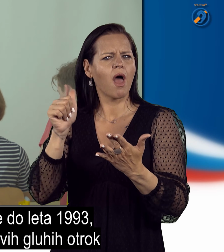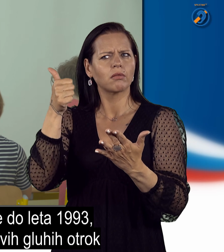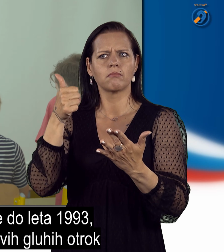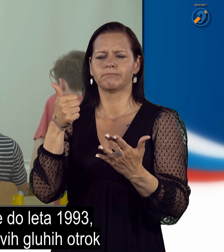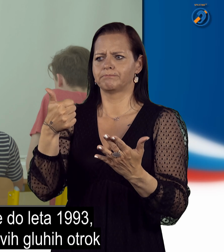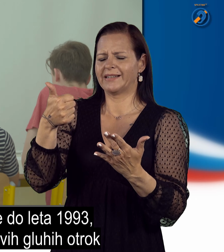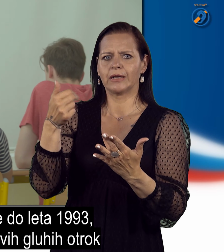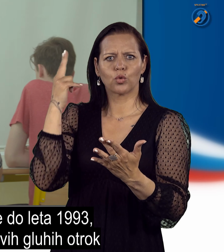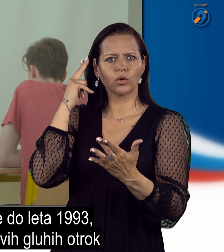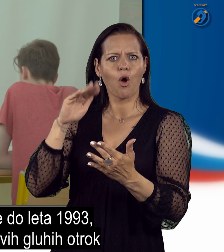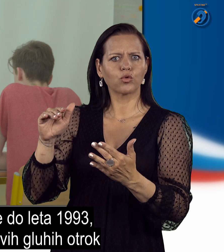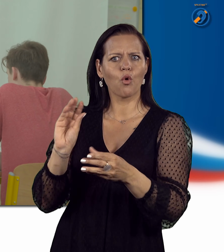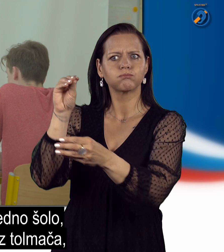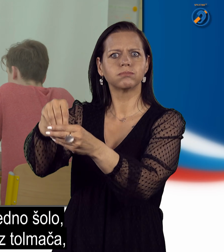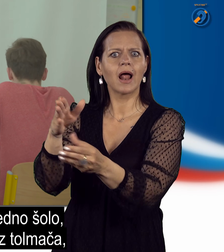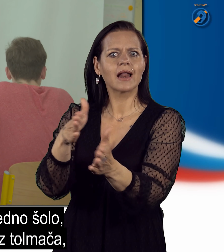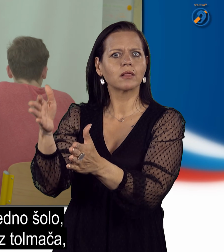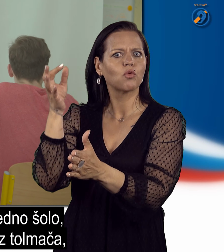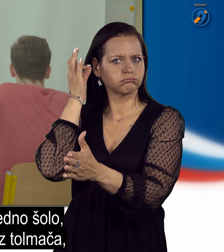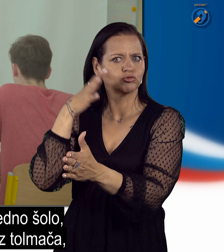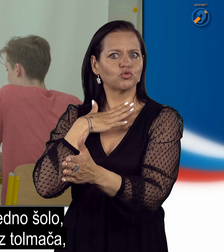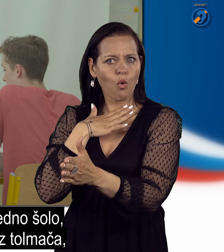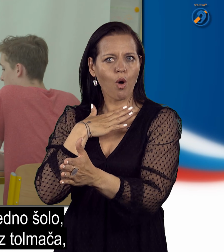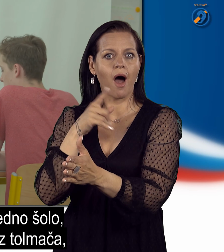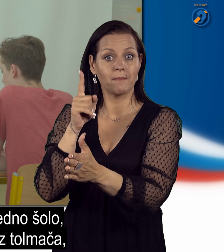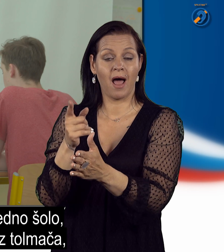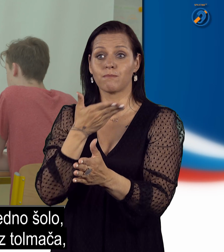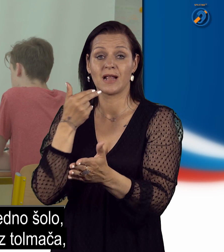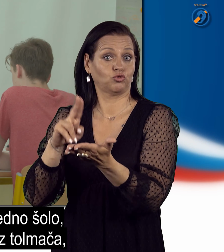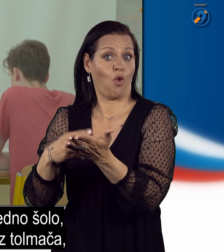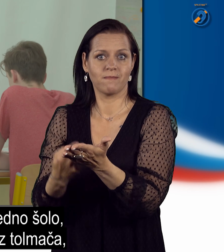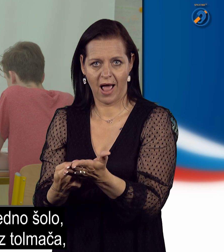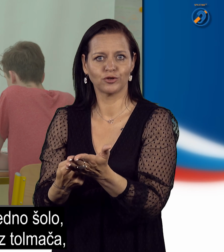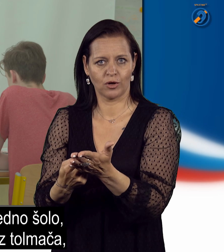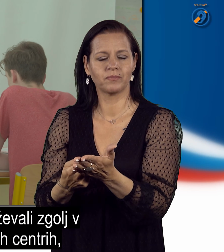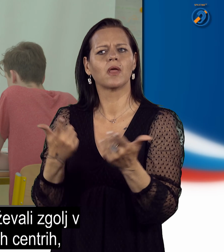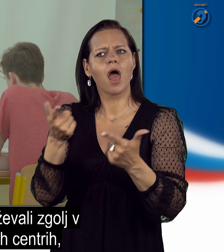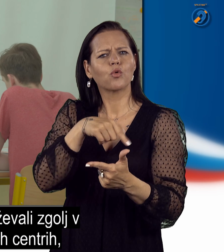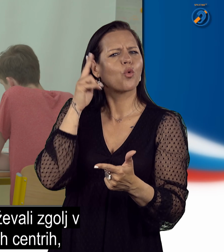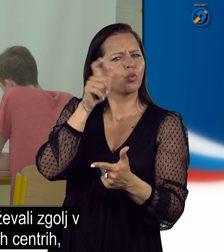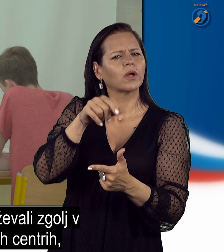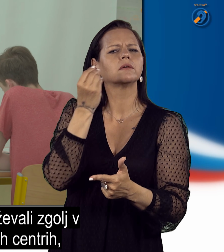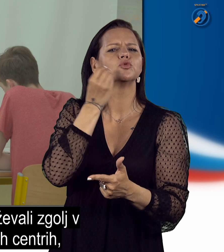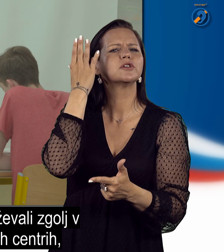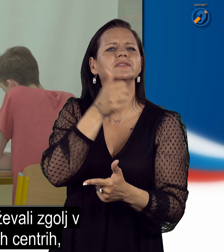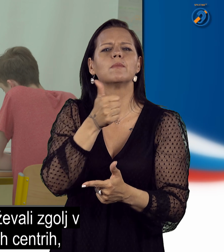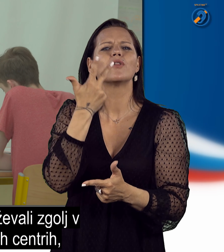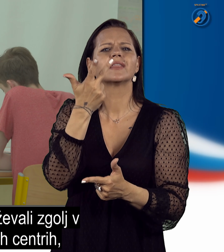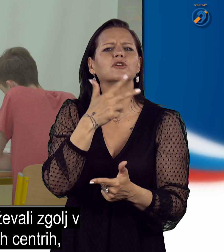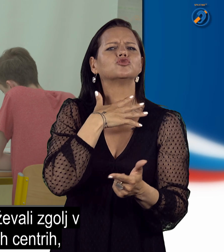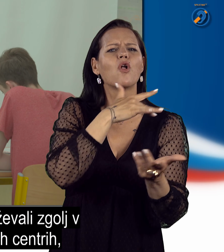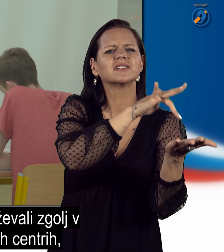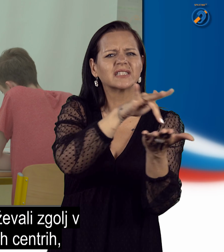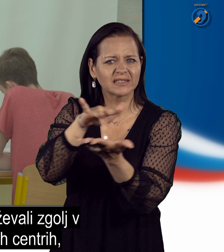1993, ko se eden prvih gluhih otrok vključil v redno šolo, ampak brez tolmača, lahko izobraževali zgolj v 3 šolskih